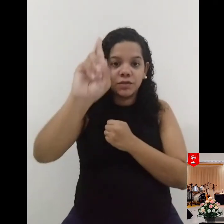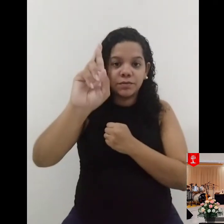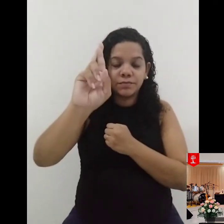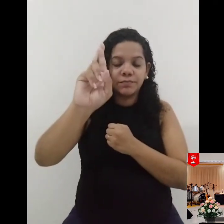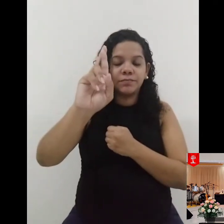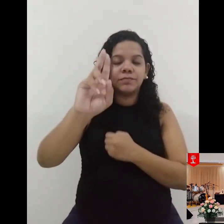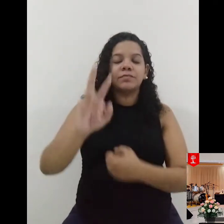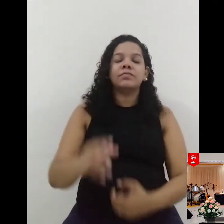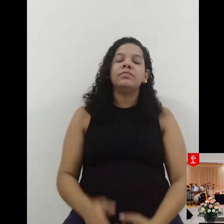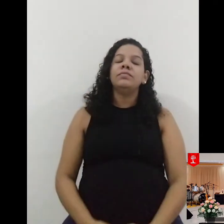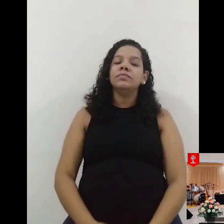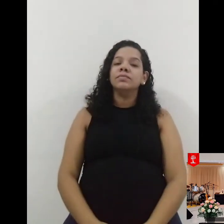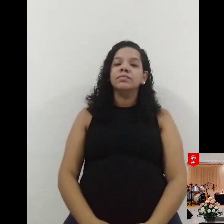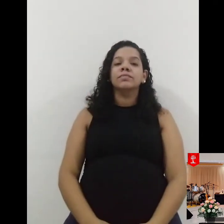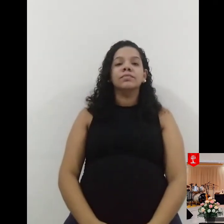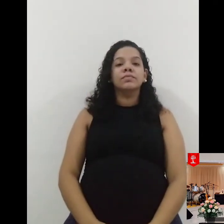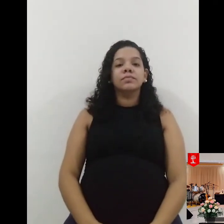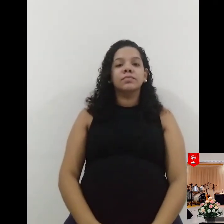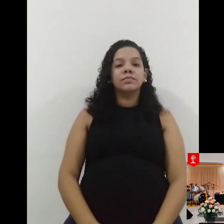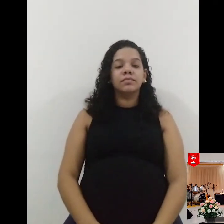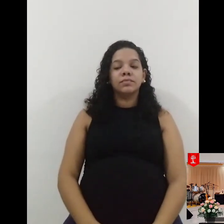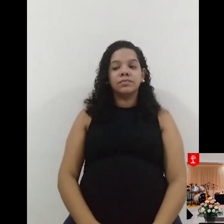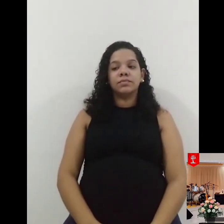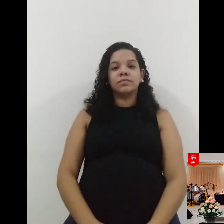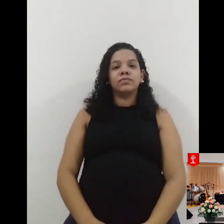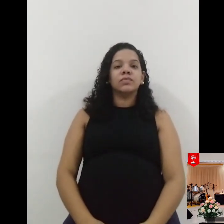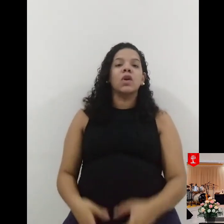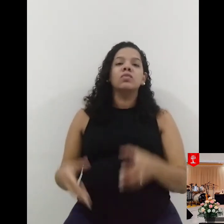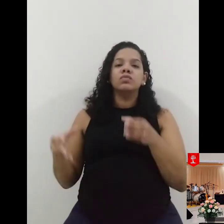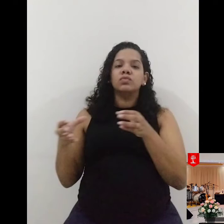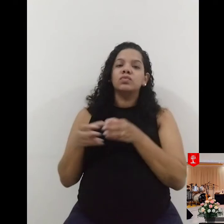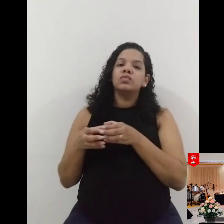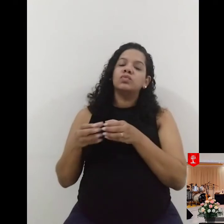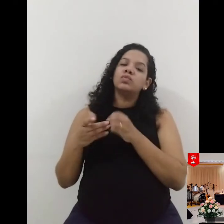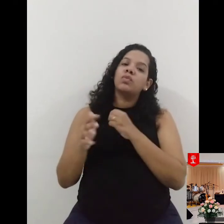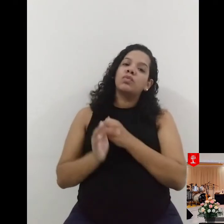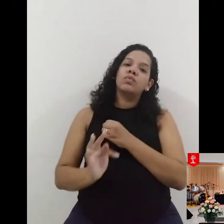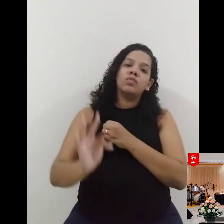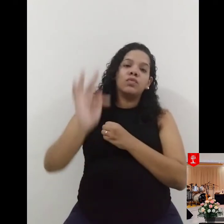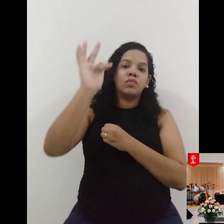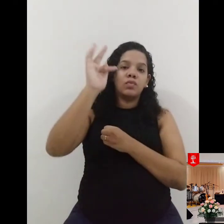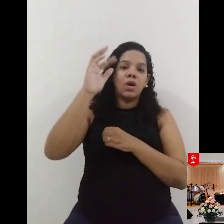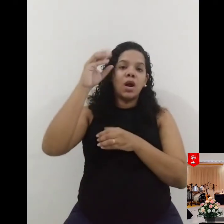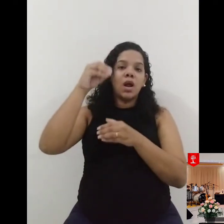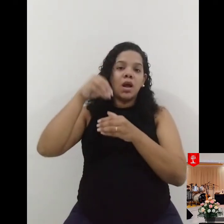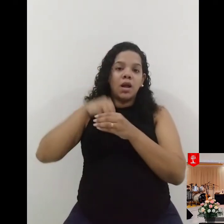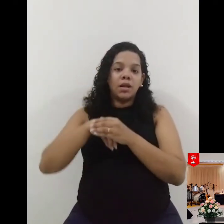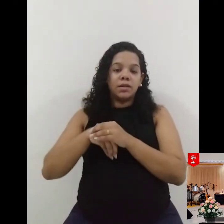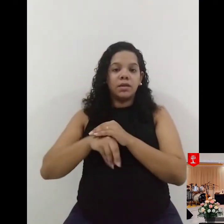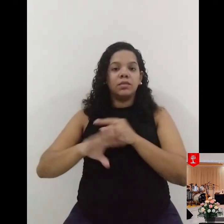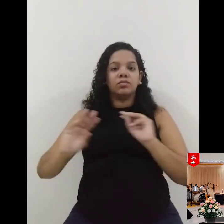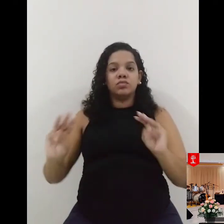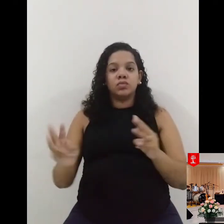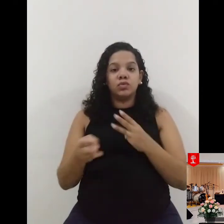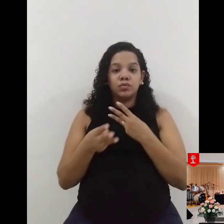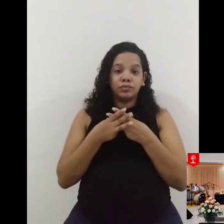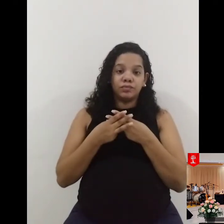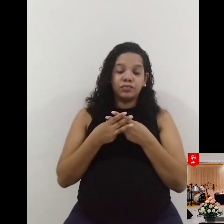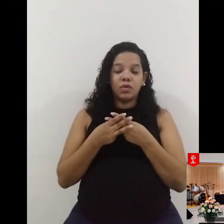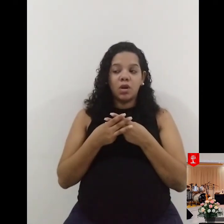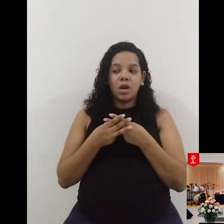fariseus, e eles se caracterizaram, nós encontramos eles